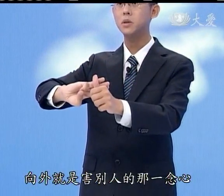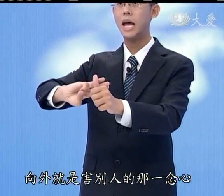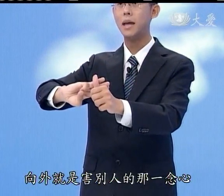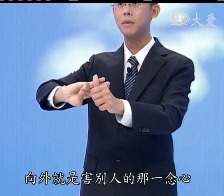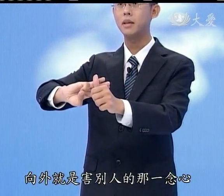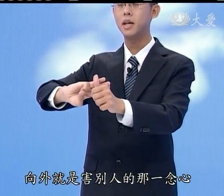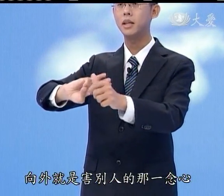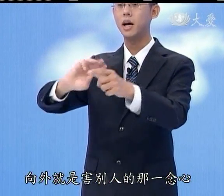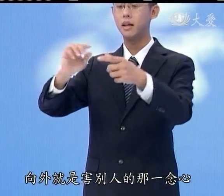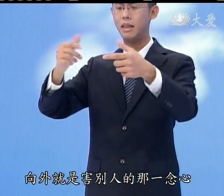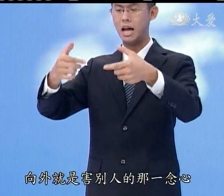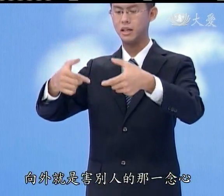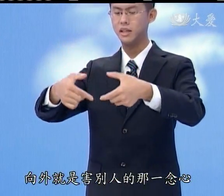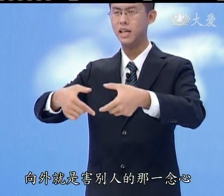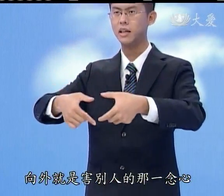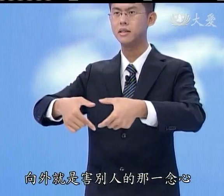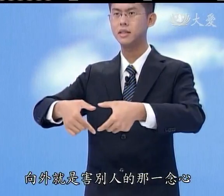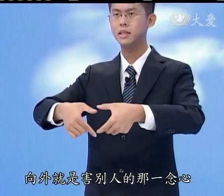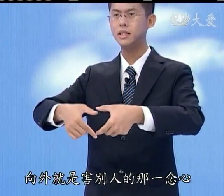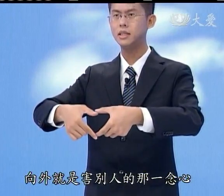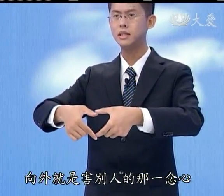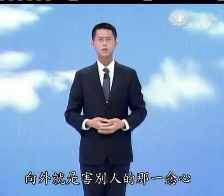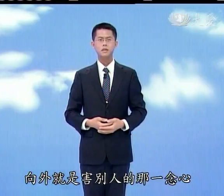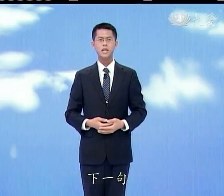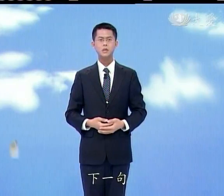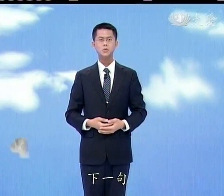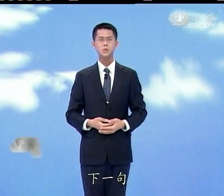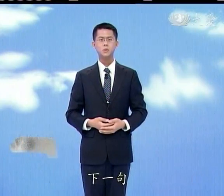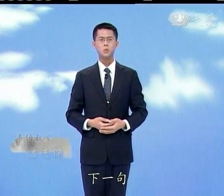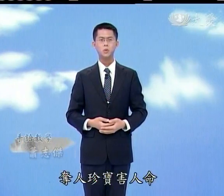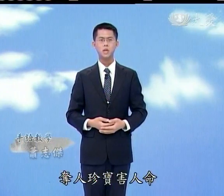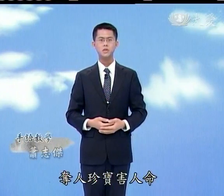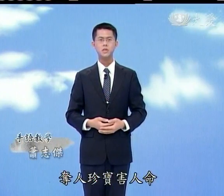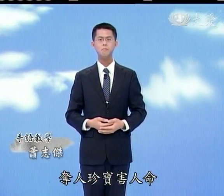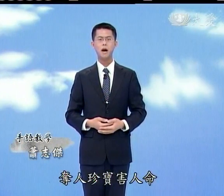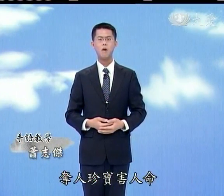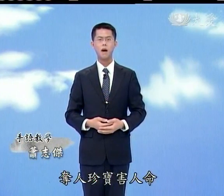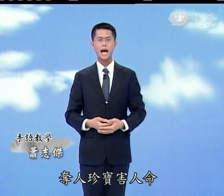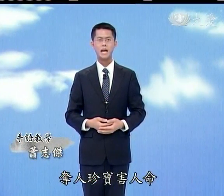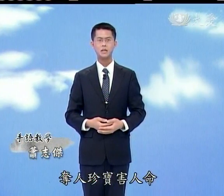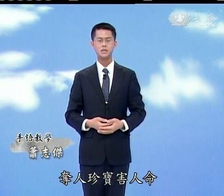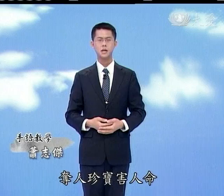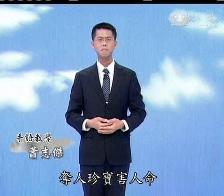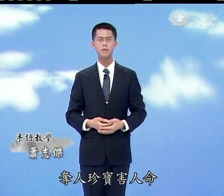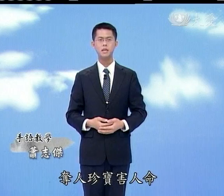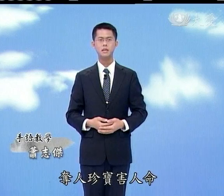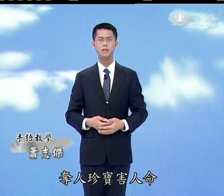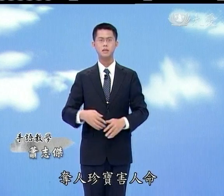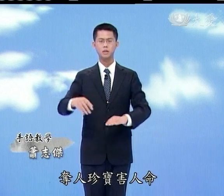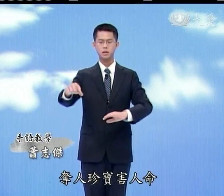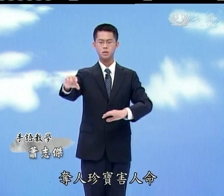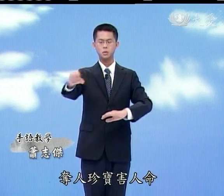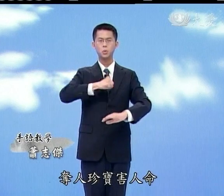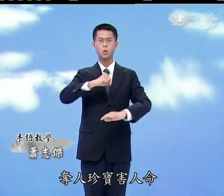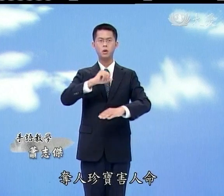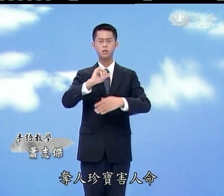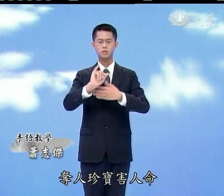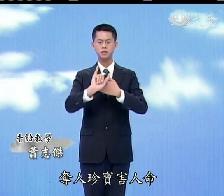是害别人的那一念心。下一句，夺人珍宝害人命，夺